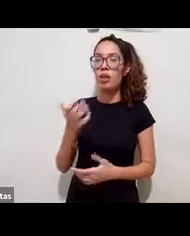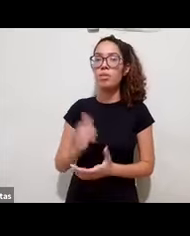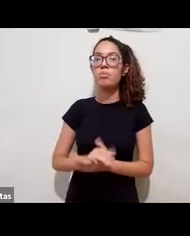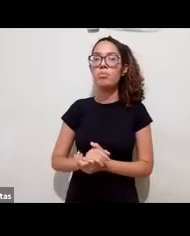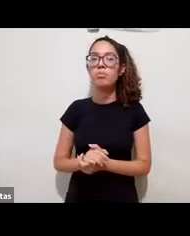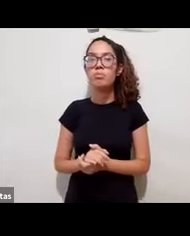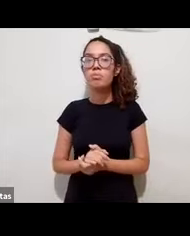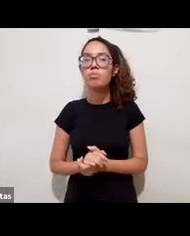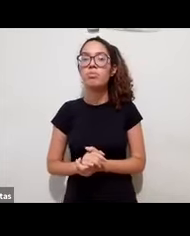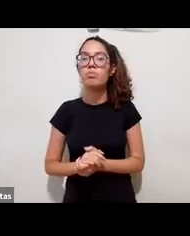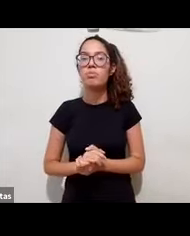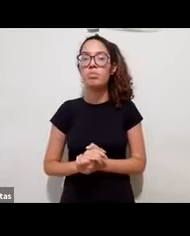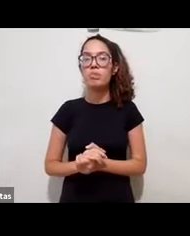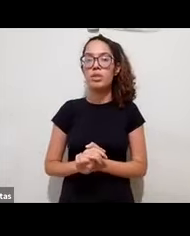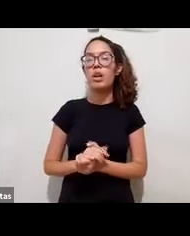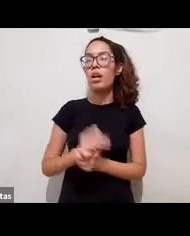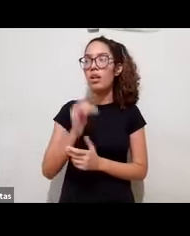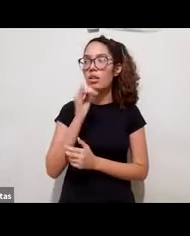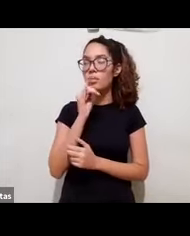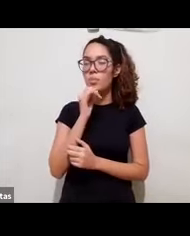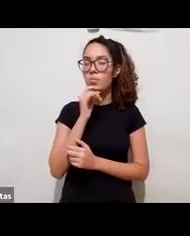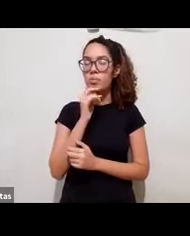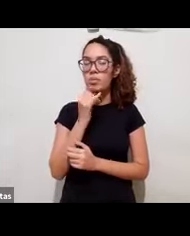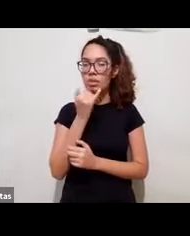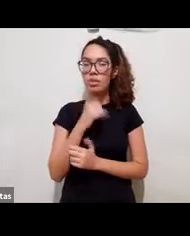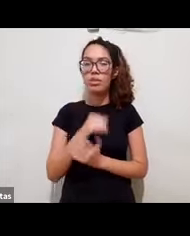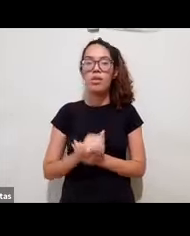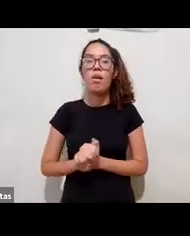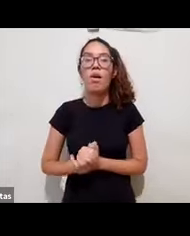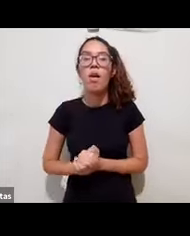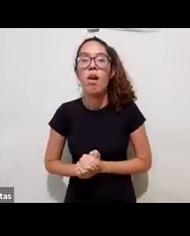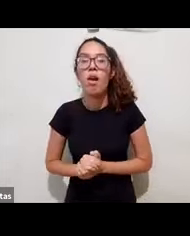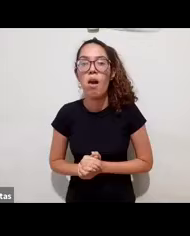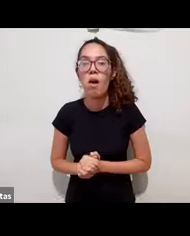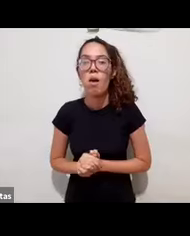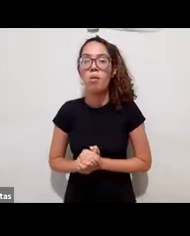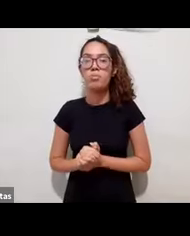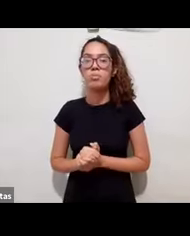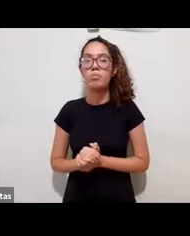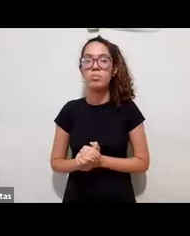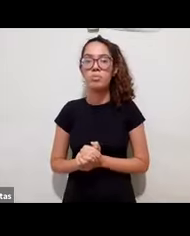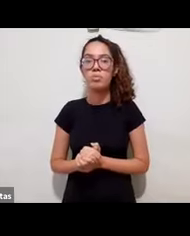Rafael? Tá aqui. Rafael, liga teu som.